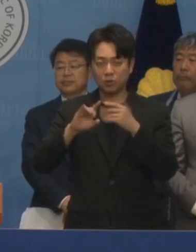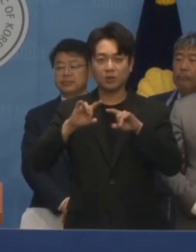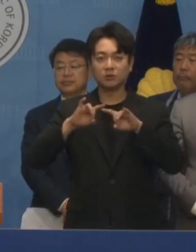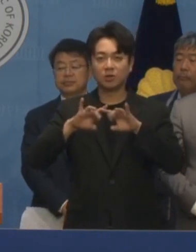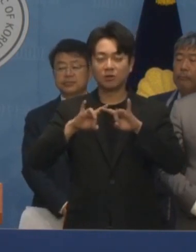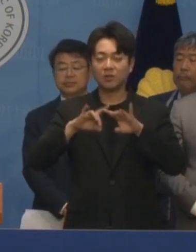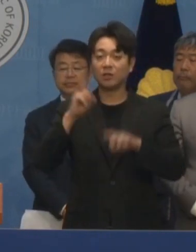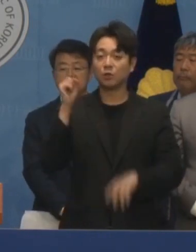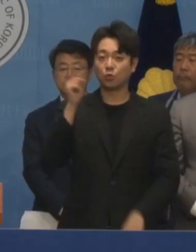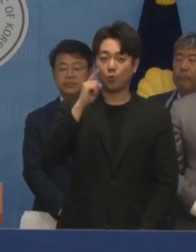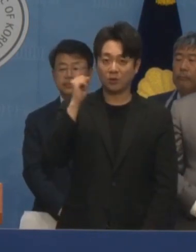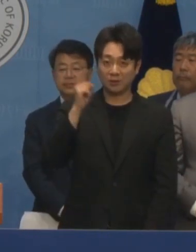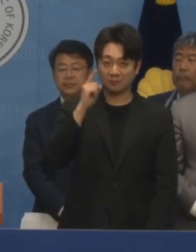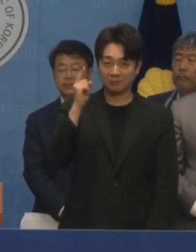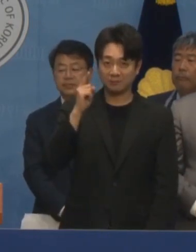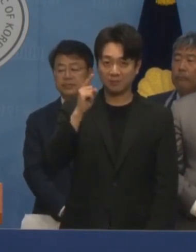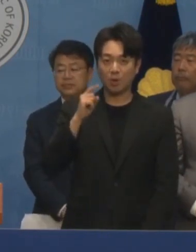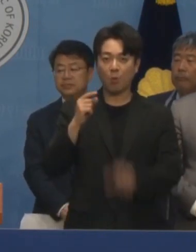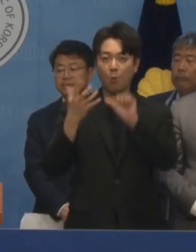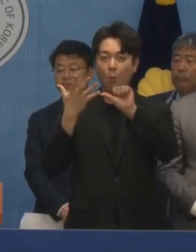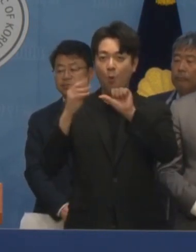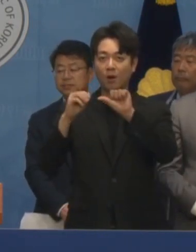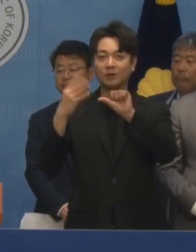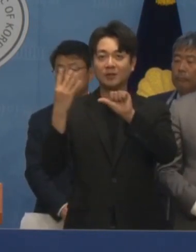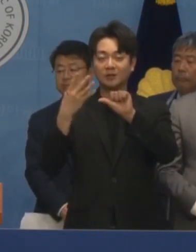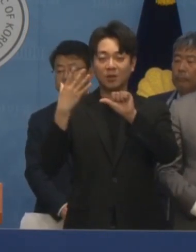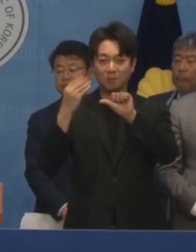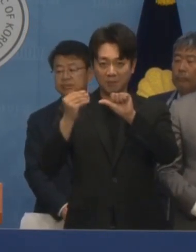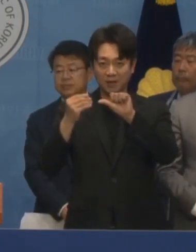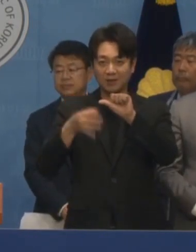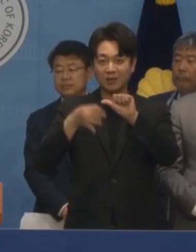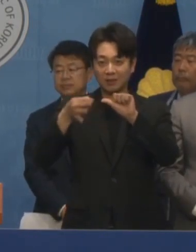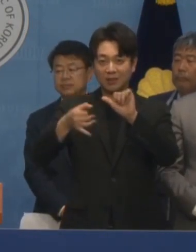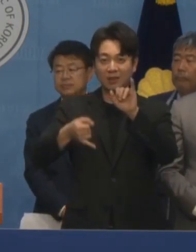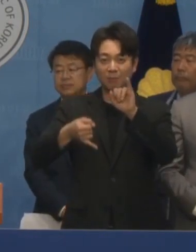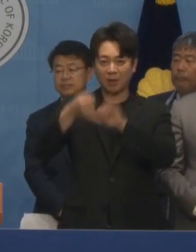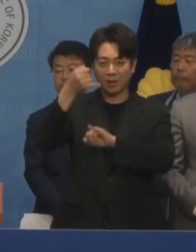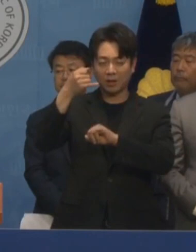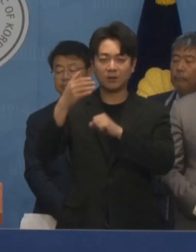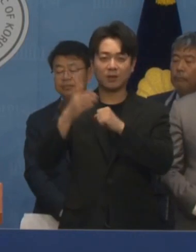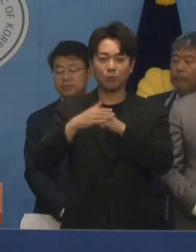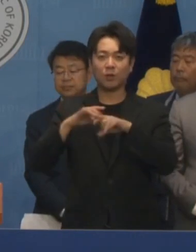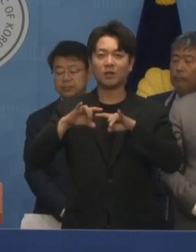4천만 원을 미납해 전력을 차단당할 위기에 처해 있습니다.